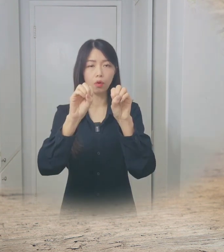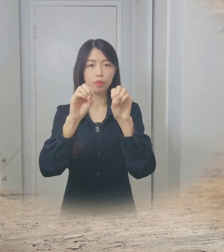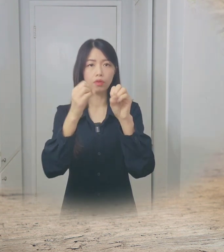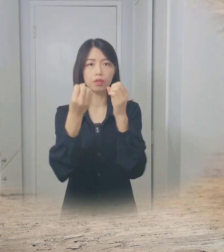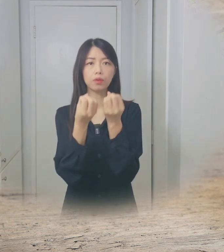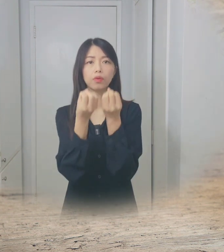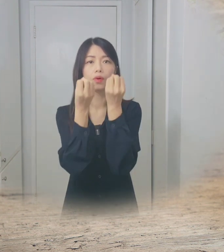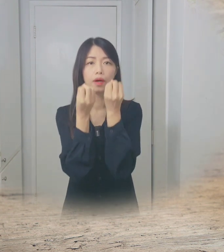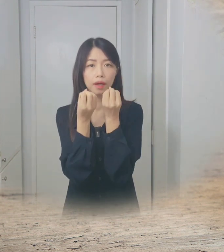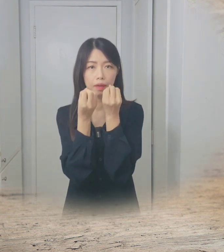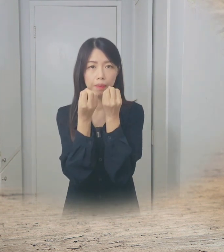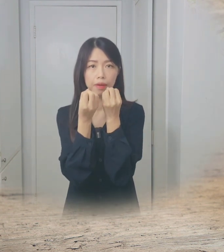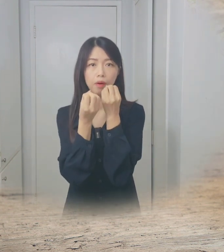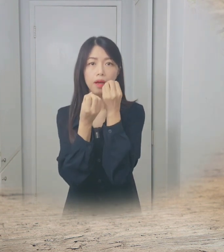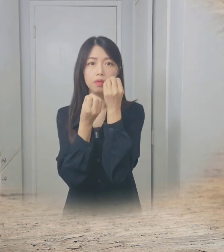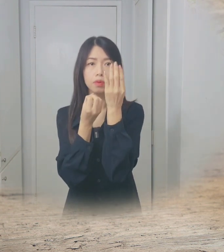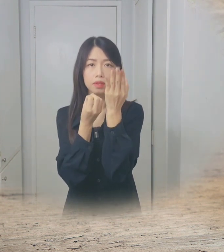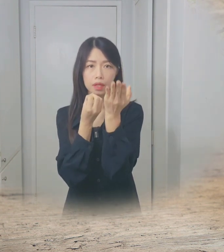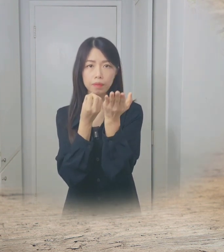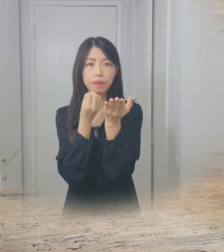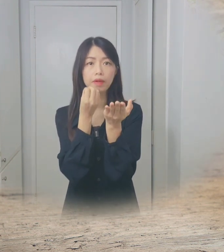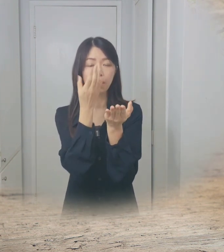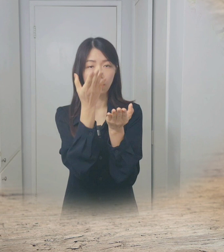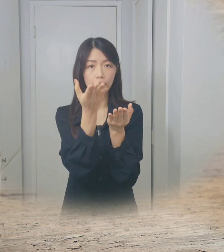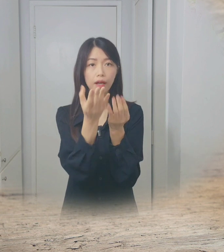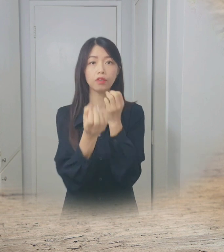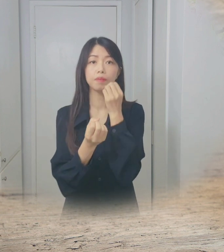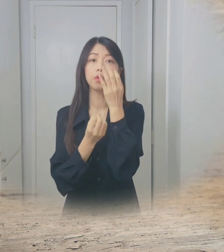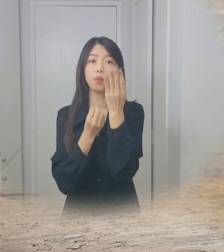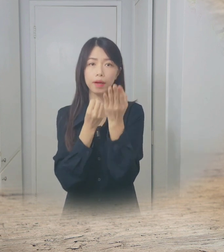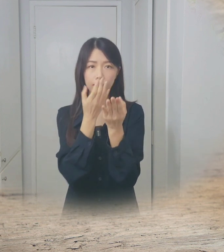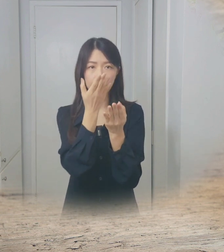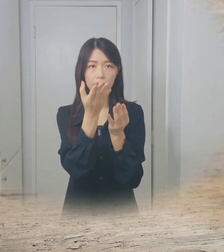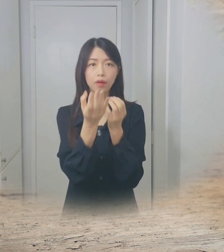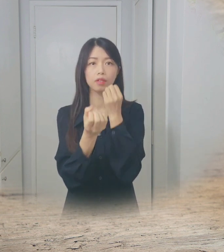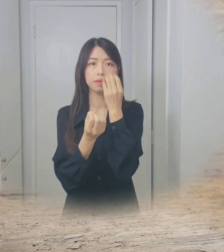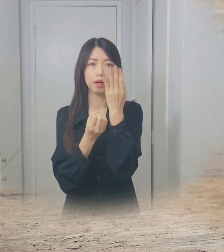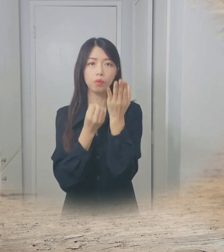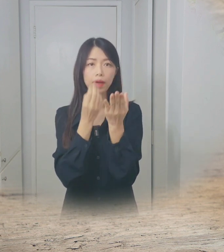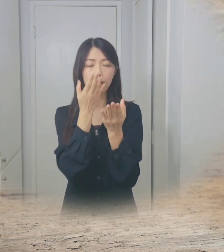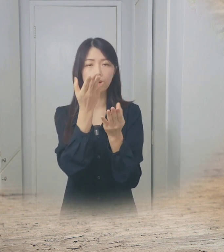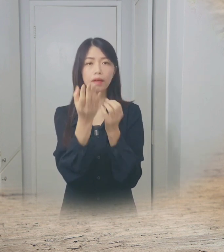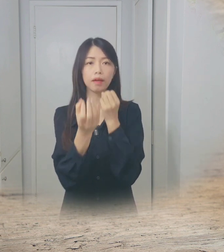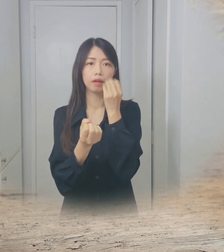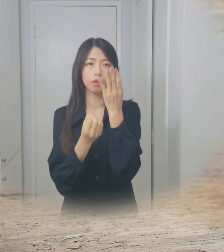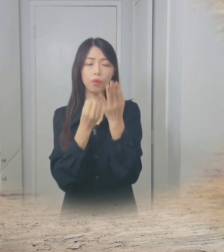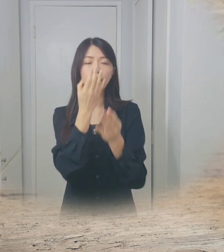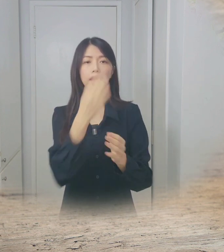살짝 오므려 주시고 입 앞에서 한 손씩 피면서 나가주시면 고백하다 이런 뜻입니다. 고백